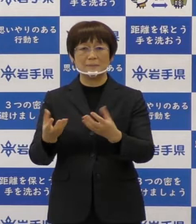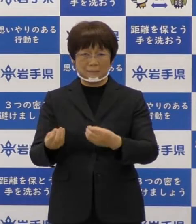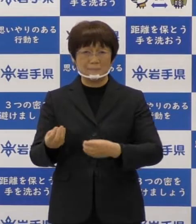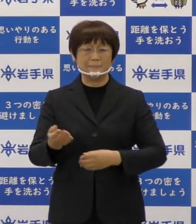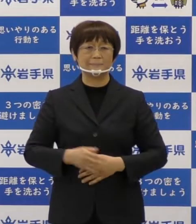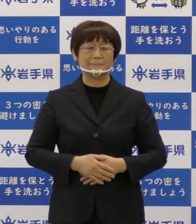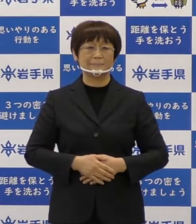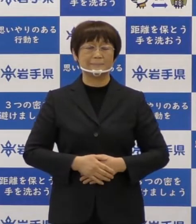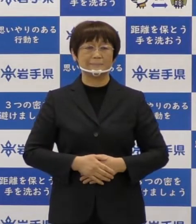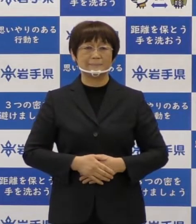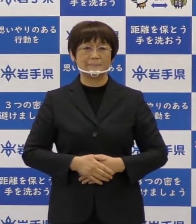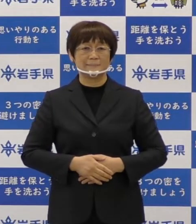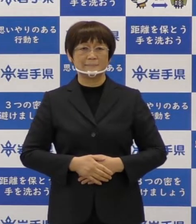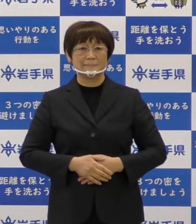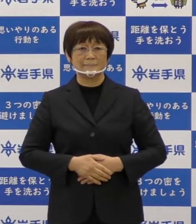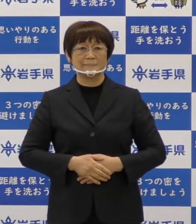ました。